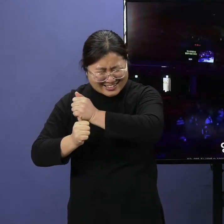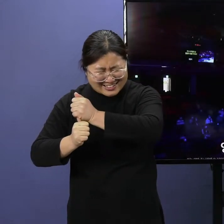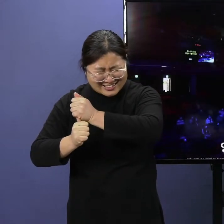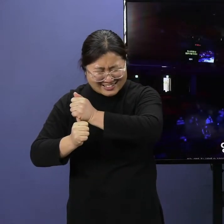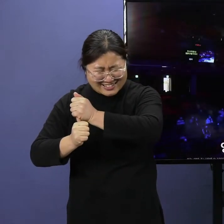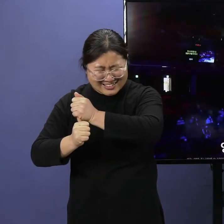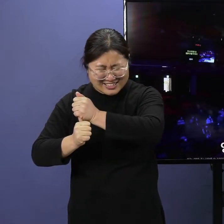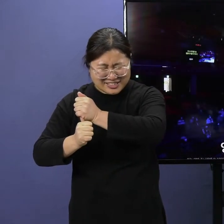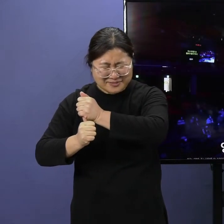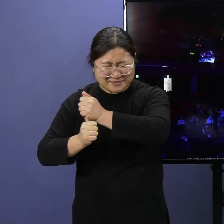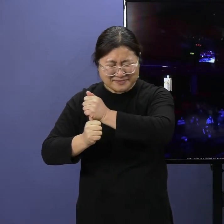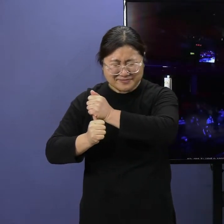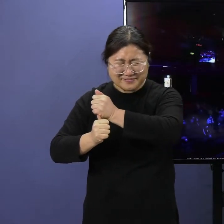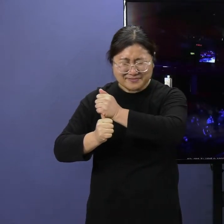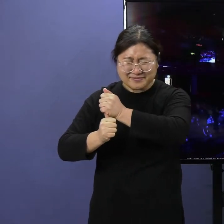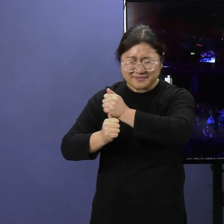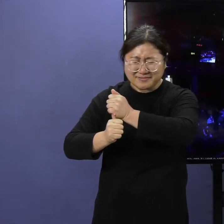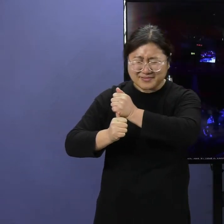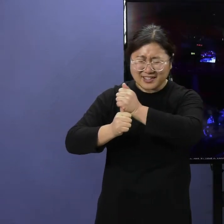의지하리.